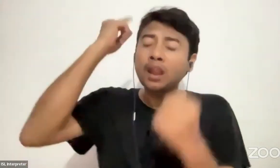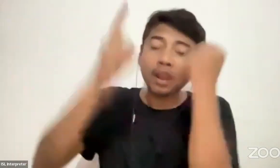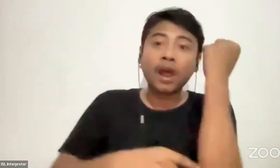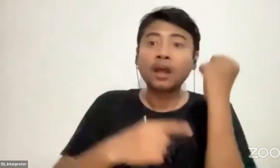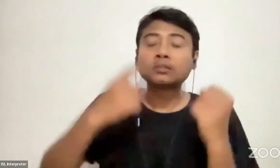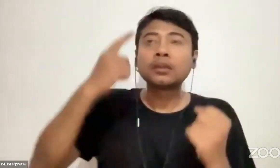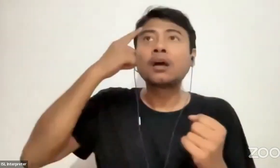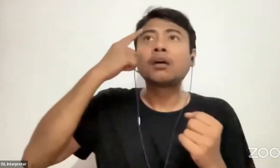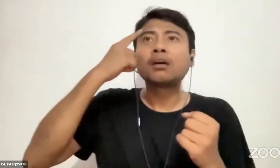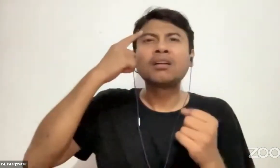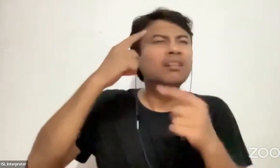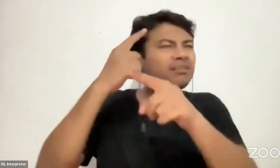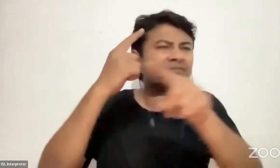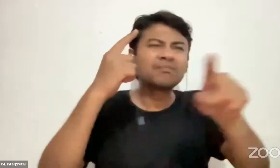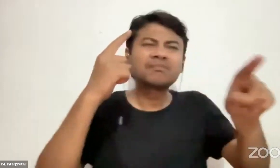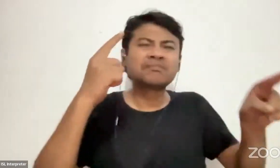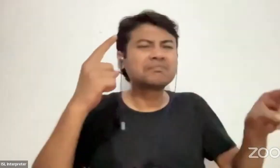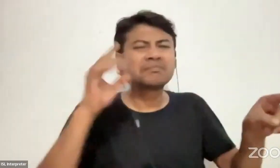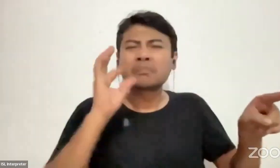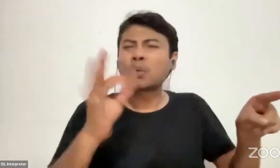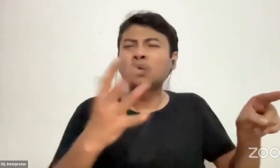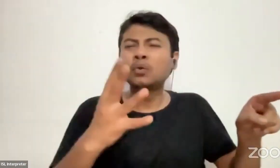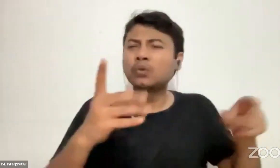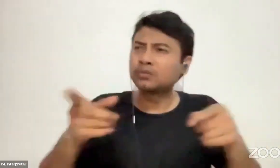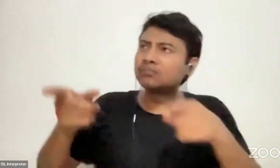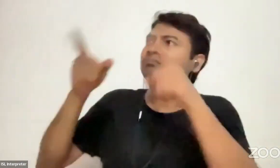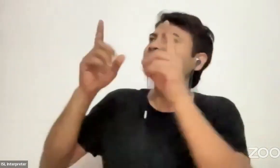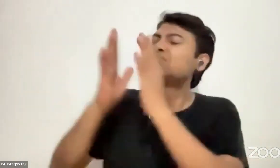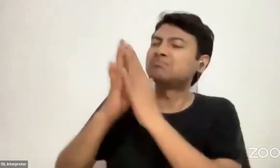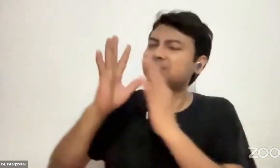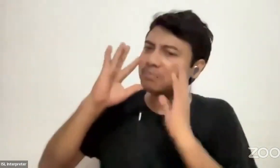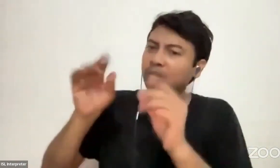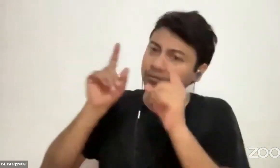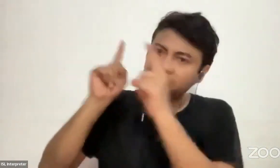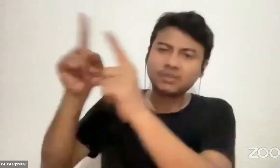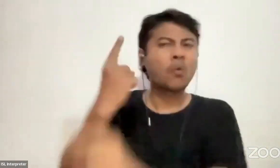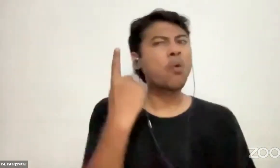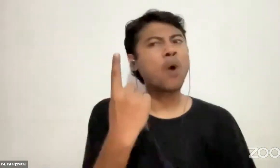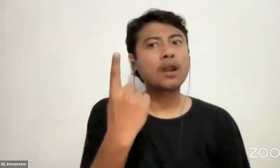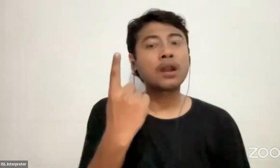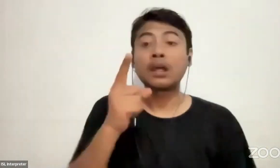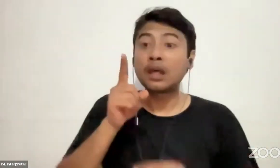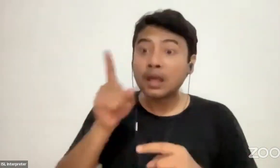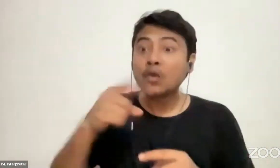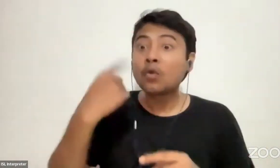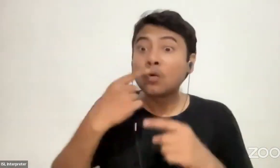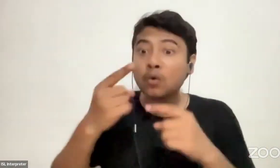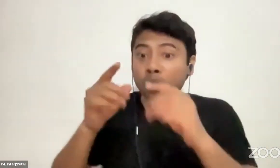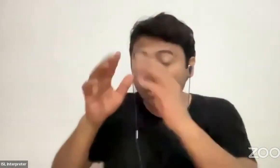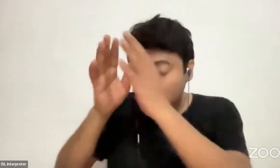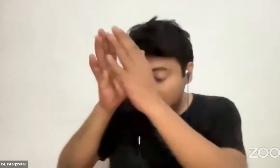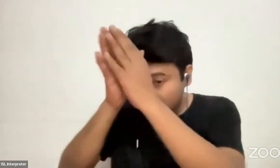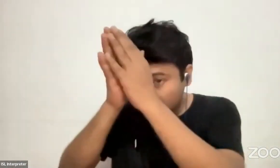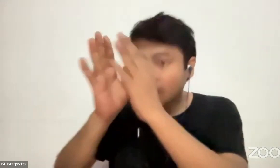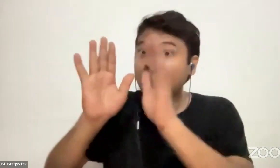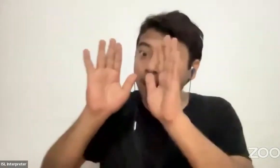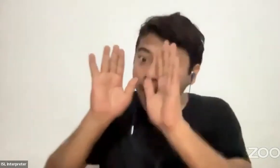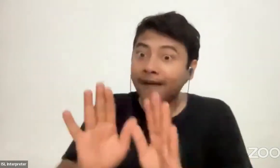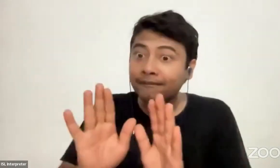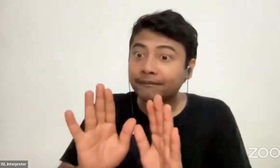करता है, मेरी शरण ग्रहण करता है। और भगवान कह रहे हैं अर्जुन ऐसा